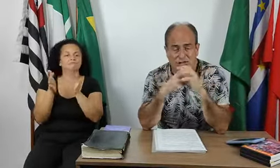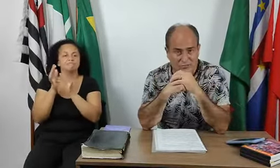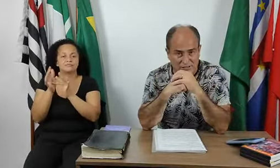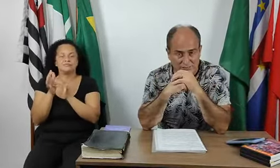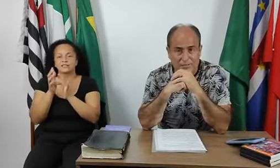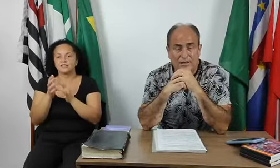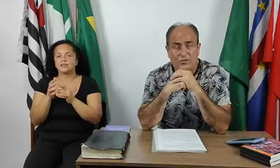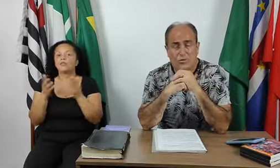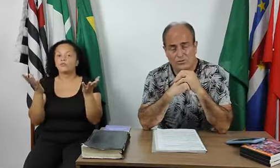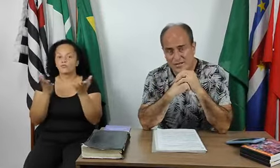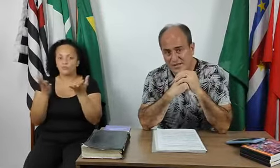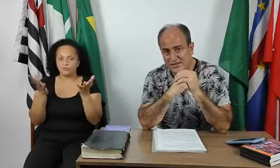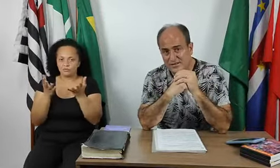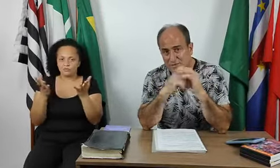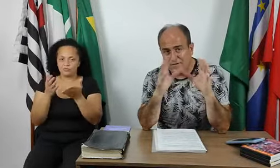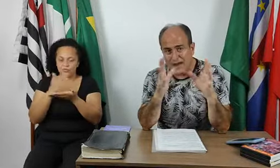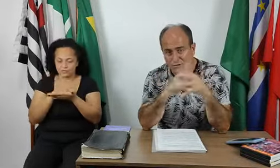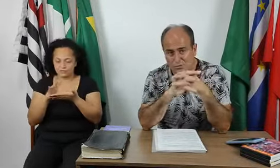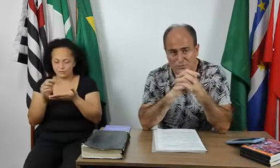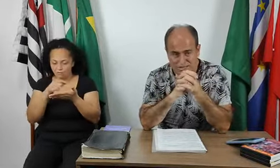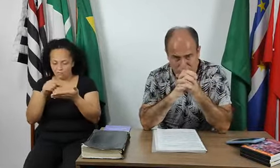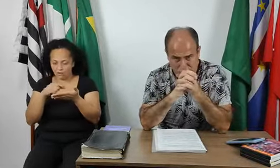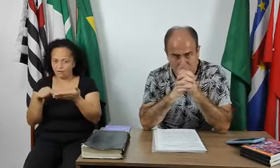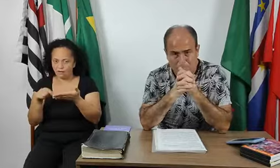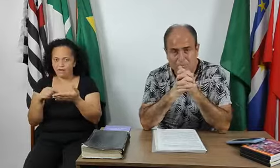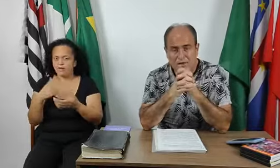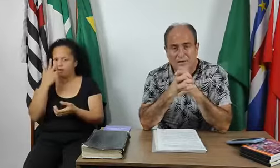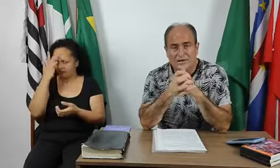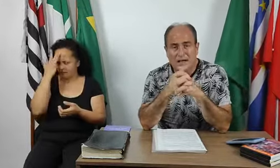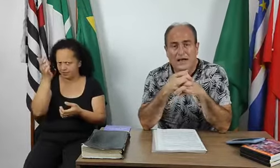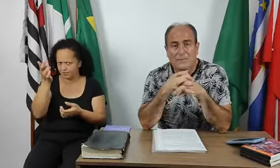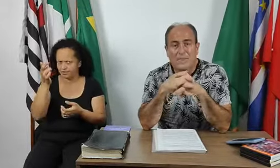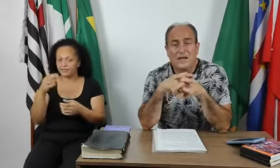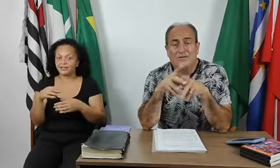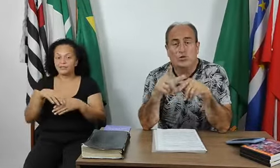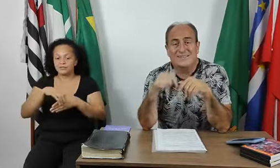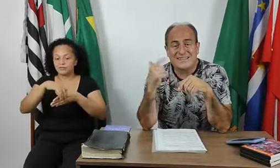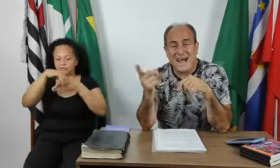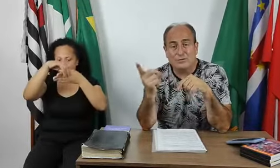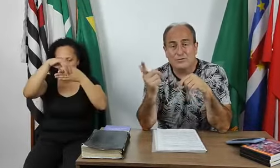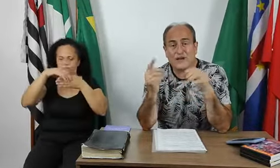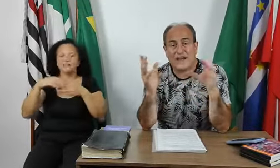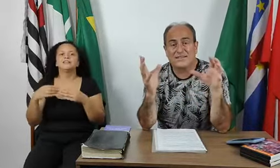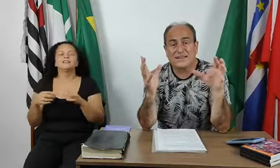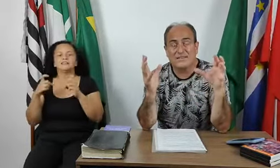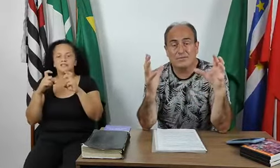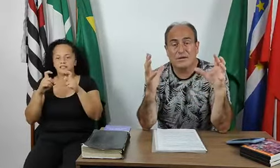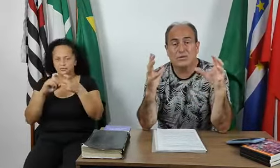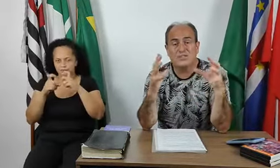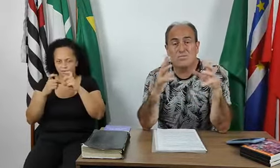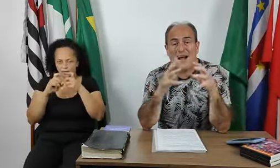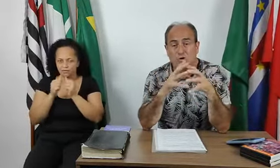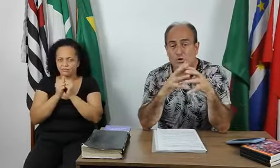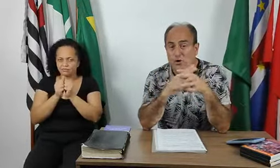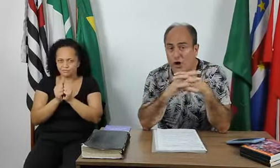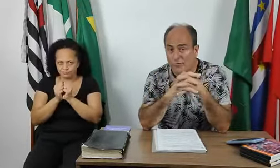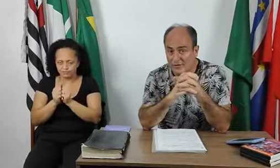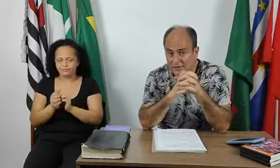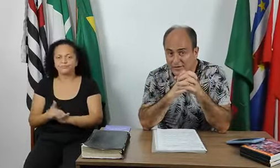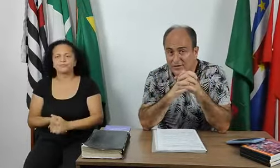ter reunião com os líderes para falar sobre isso. Tá? No sábado vai ter também o